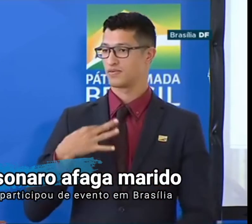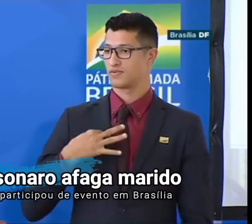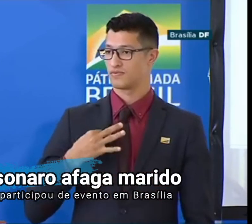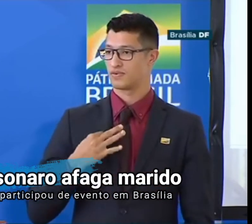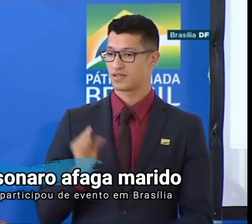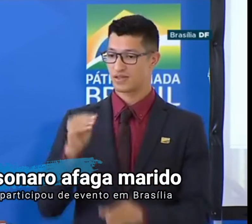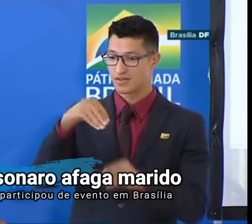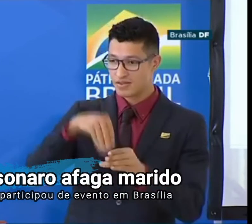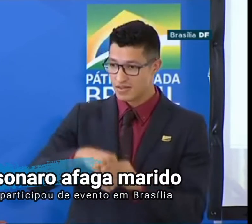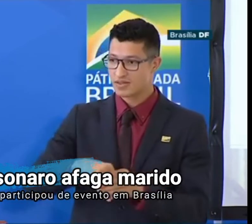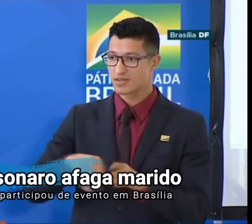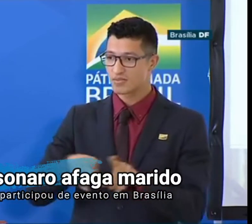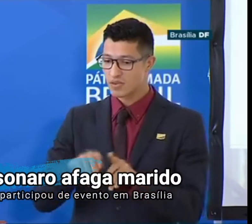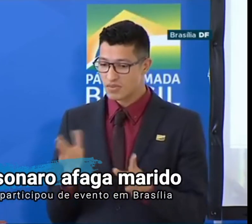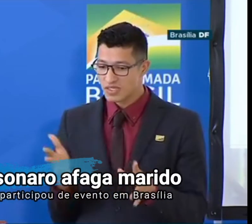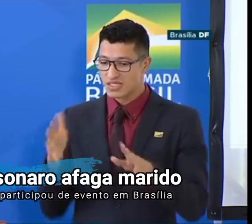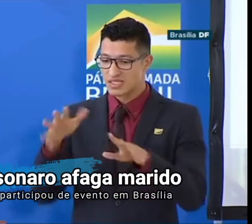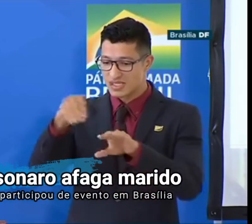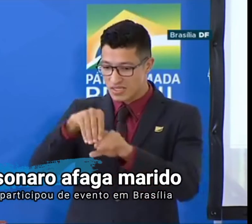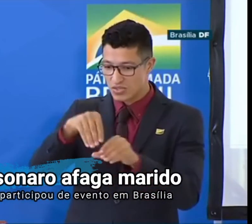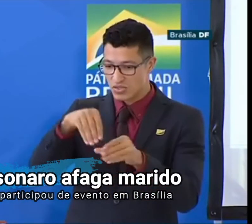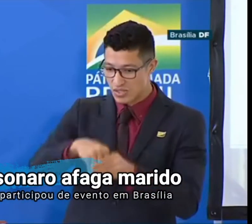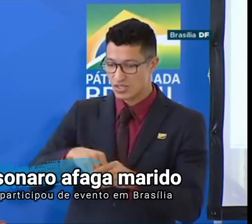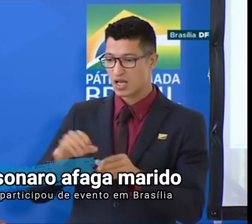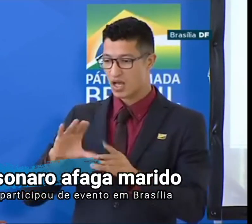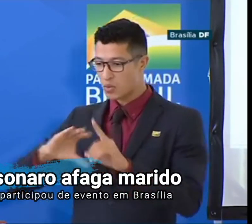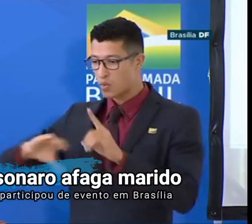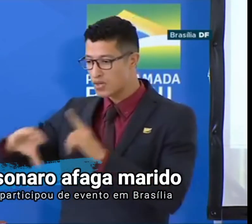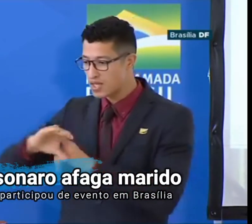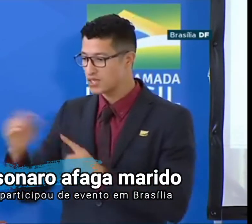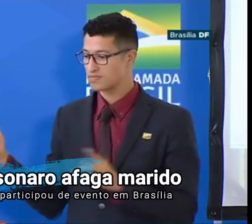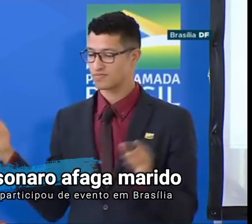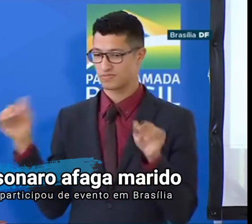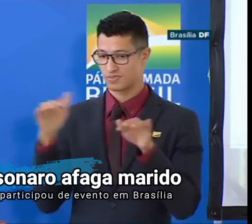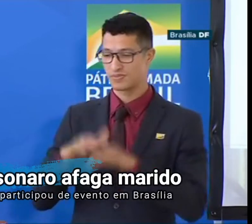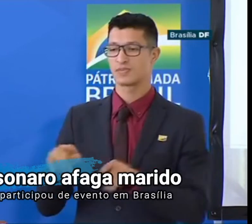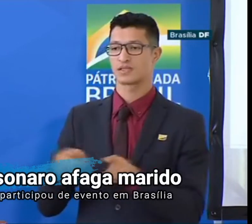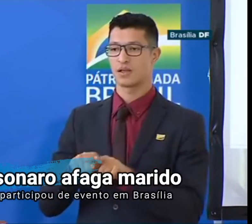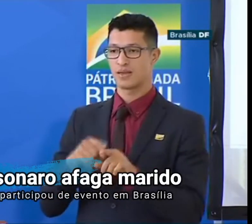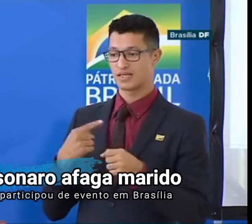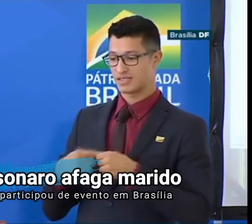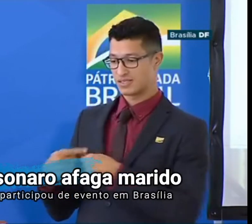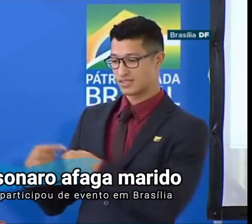voluntário, visando integrar os educandos às comunidades locais e